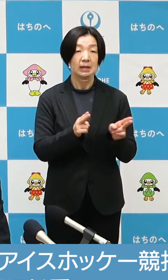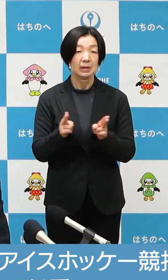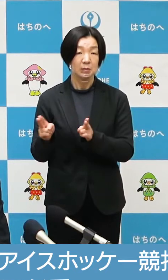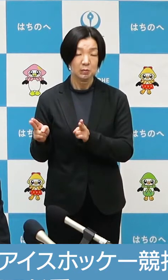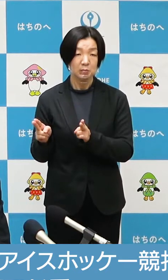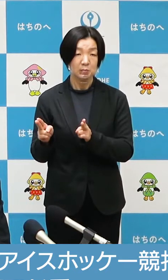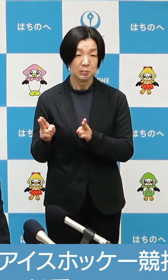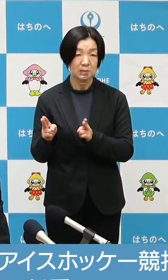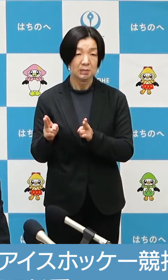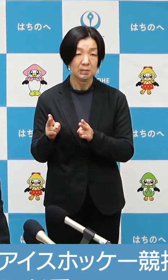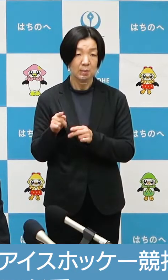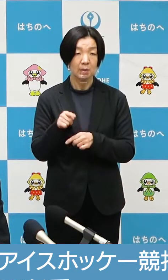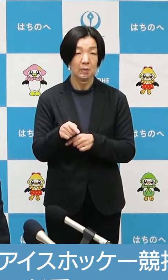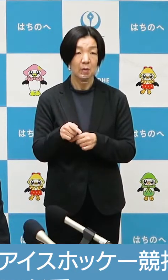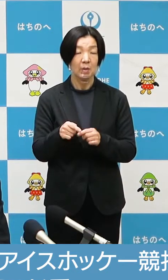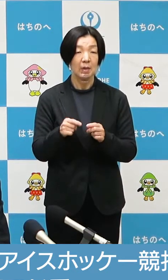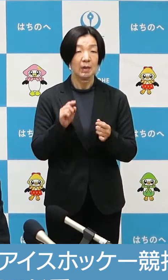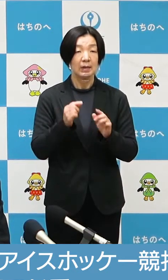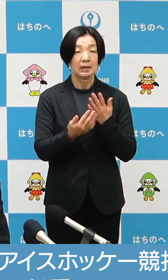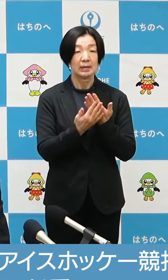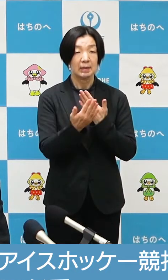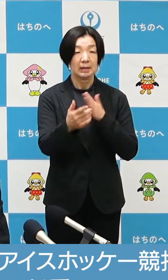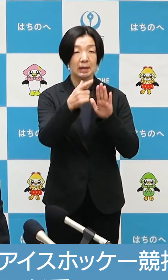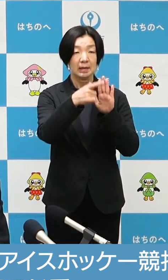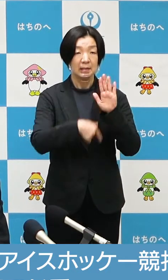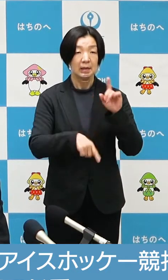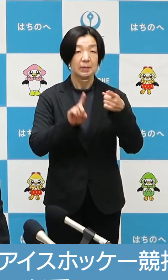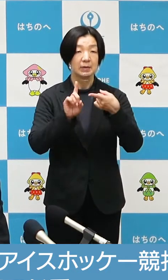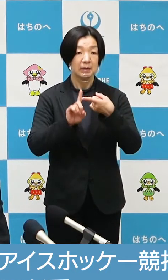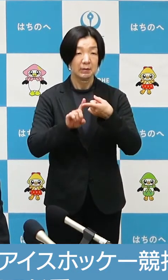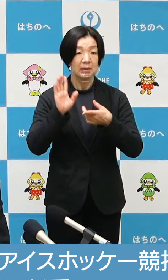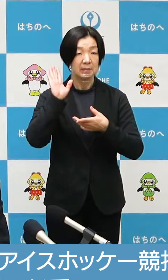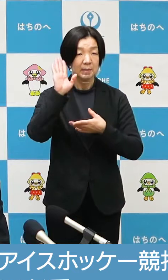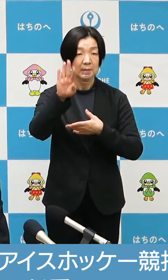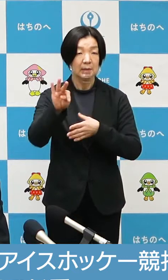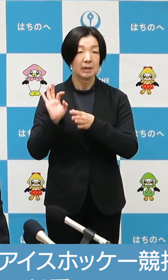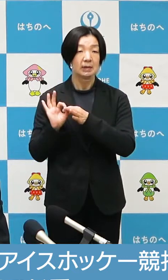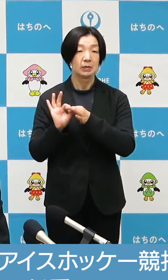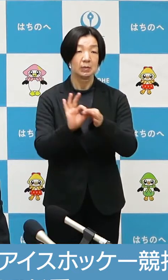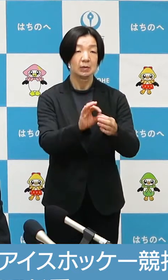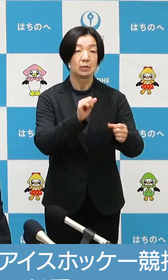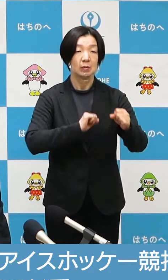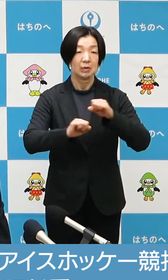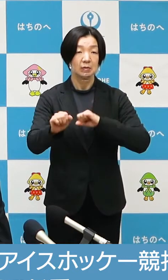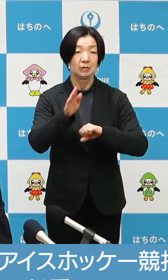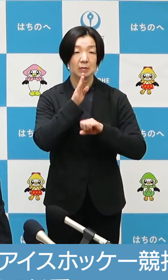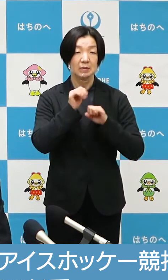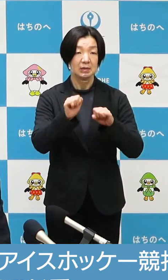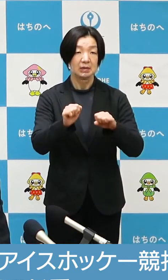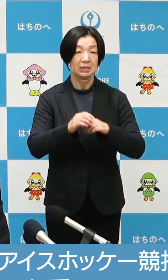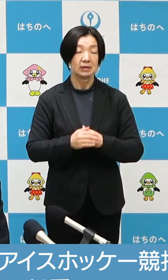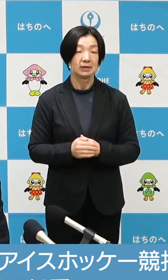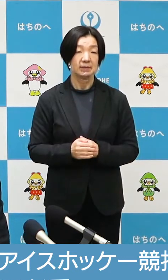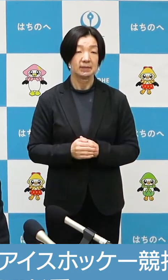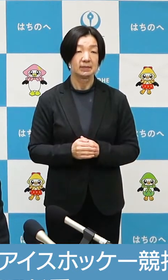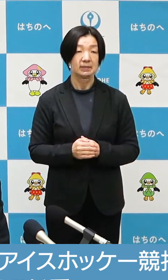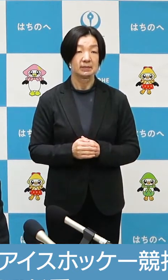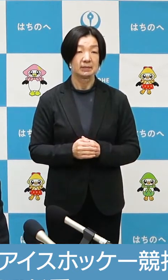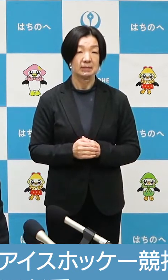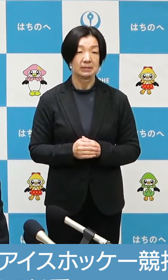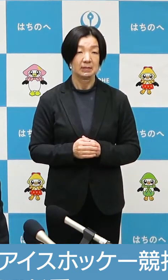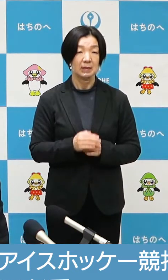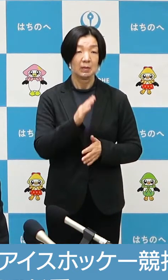てはこの大会テーマに沿った未来へつなぐ取り組みを実施しておりますはじめ